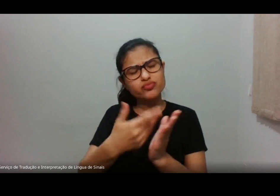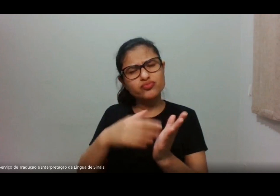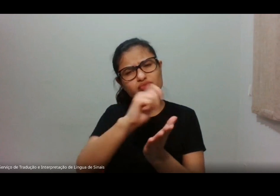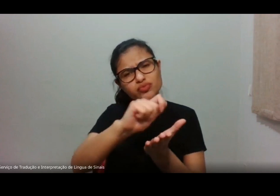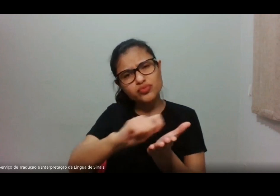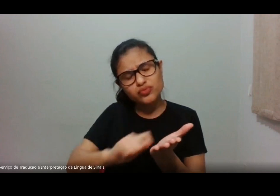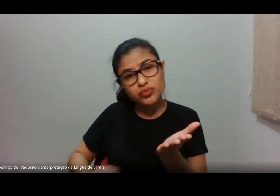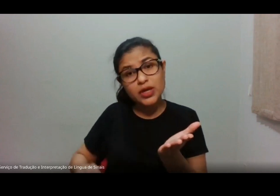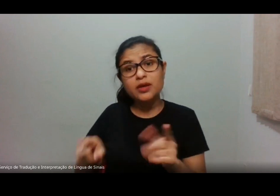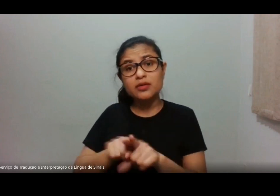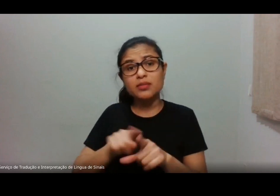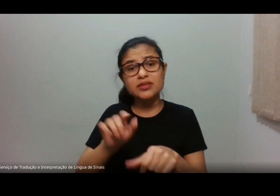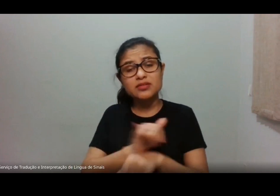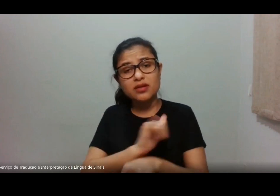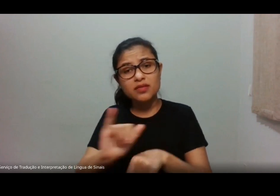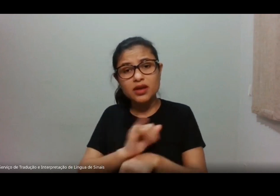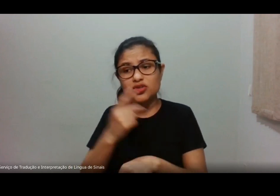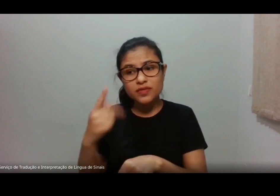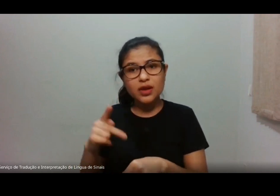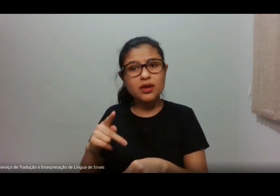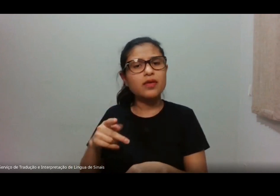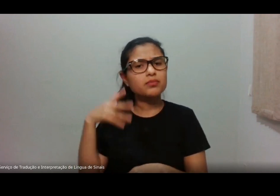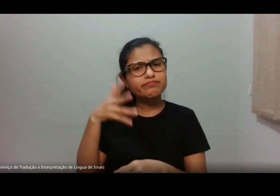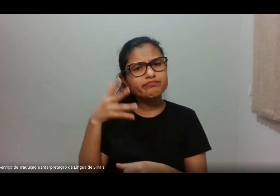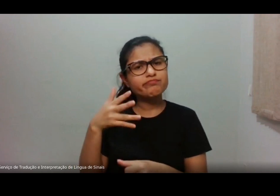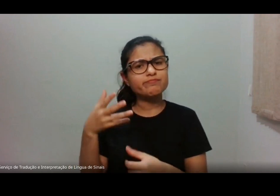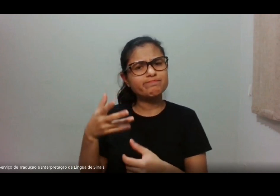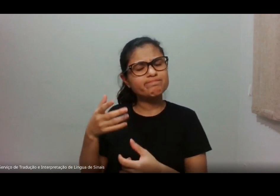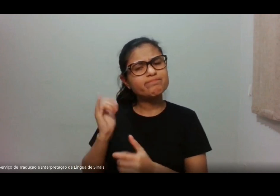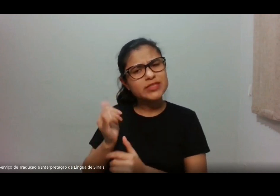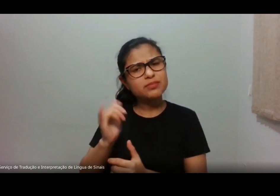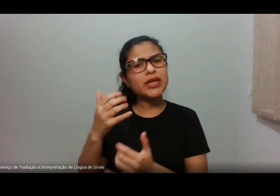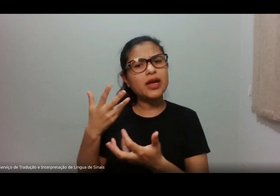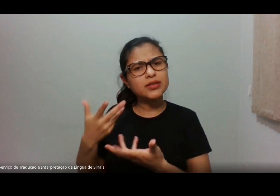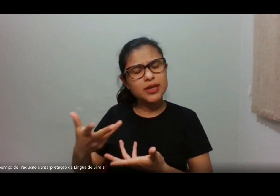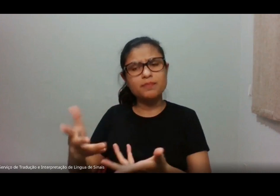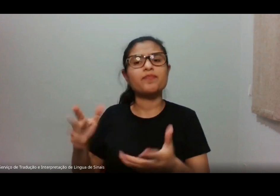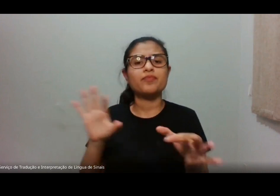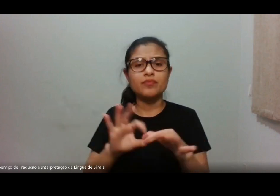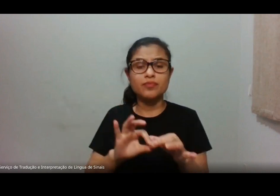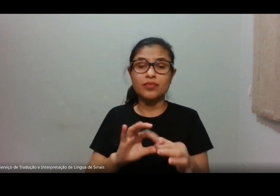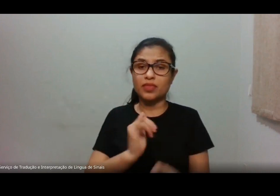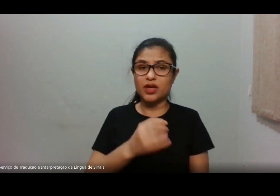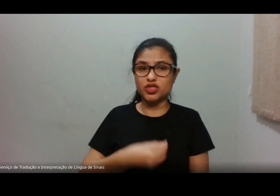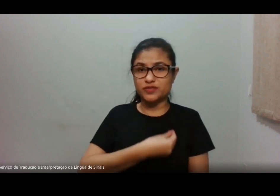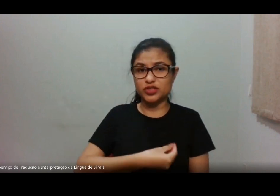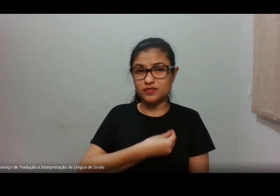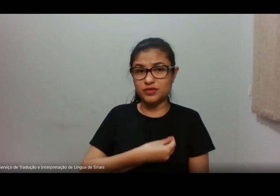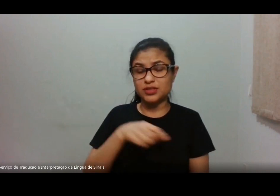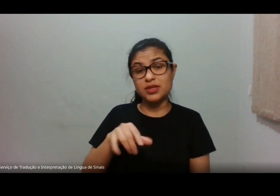como pelas estratégias retórico-argumentativas empregadas nos relatos de vida, nas narrativas de